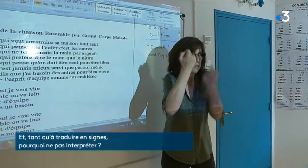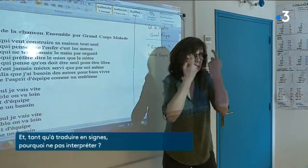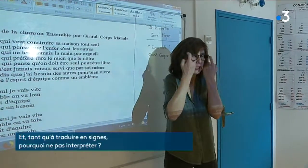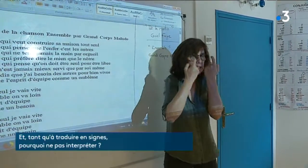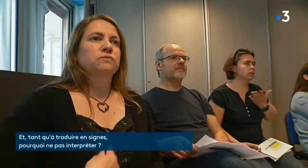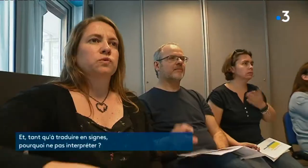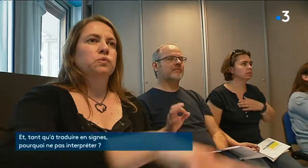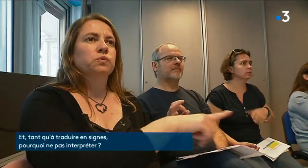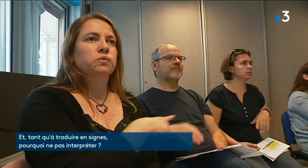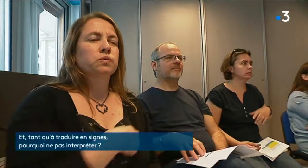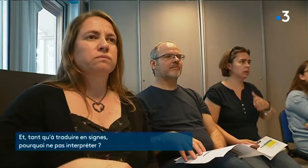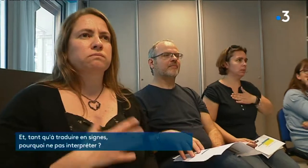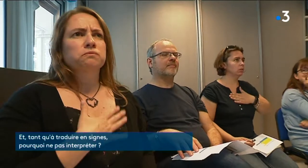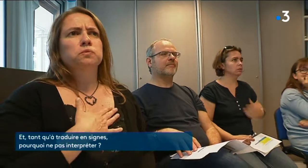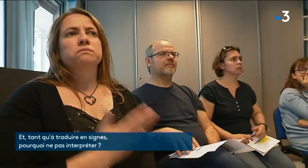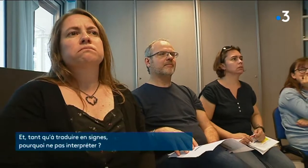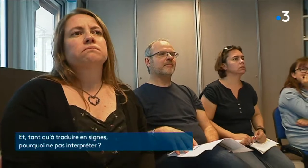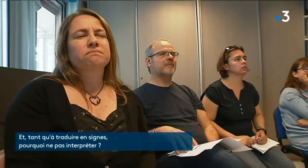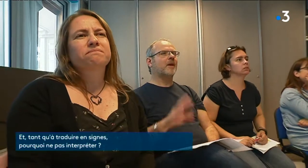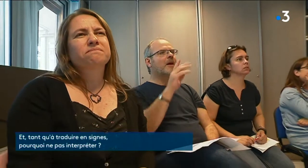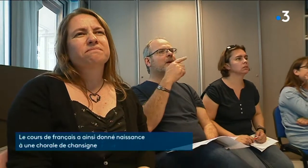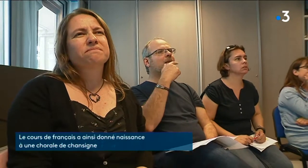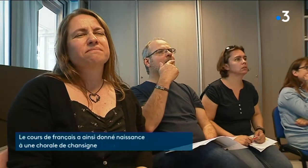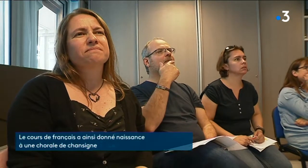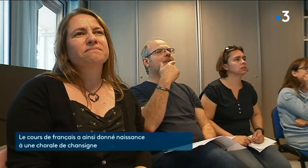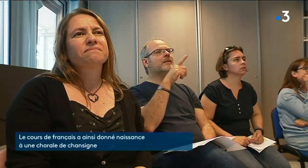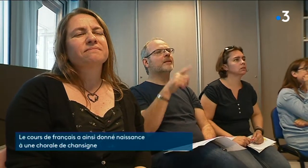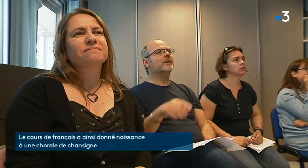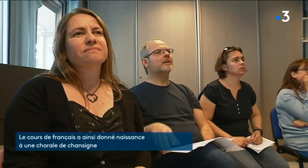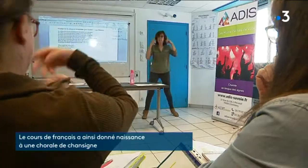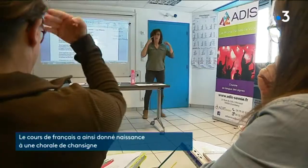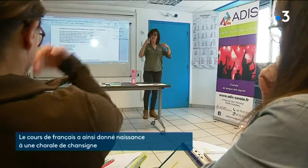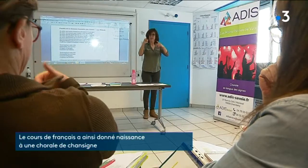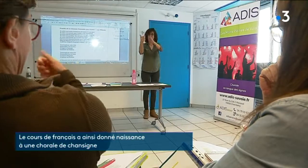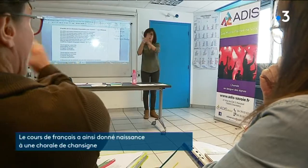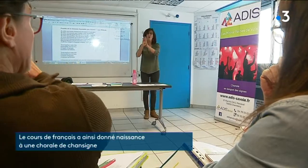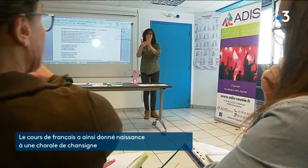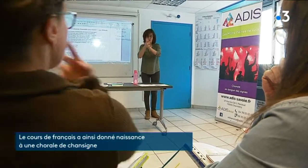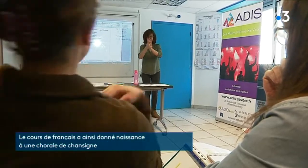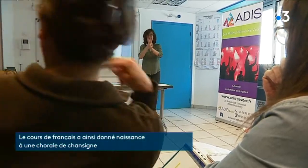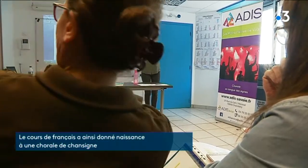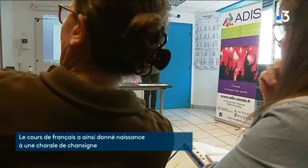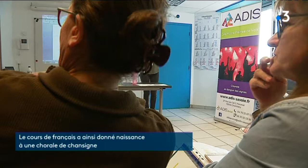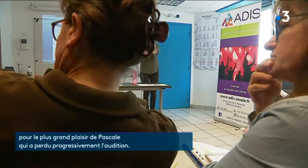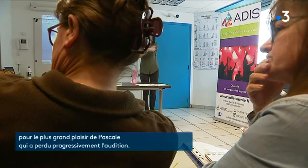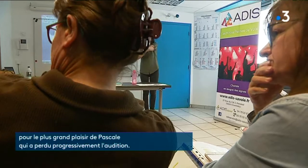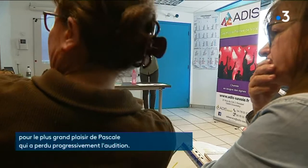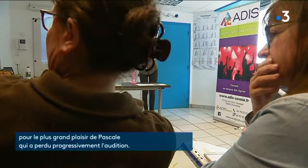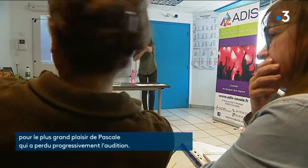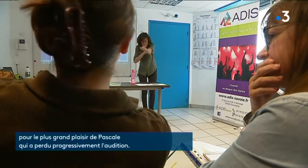Et tant qu'à traduire en signes, pourquoi ne pas interpréter ? Le cours de français a ainsi donné naissance à une chorale de chant-signes pour le plus grand plaisir